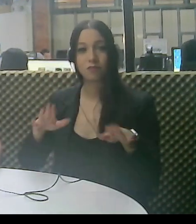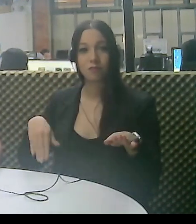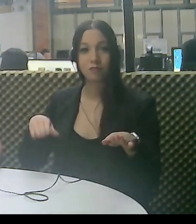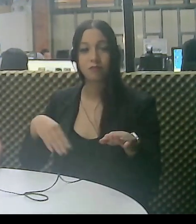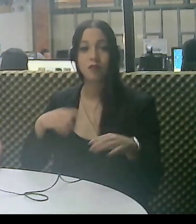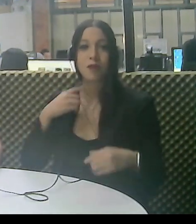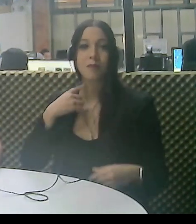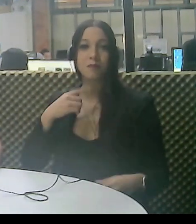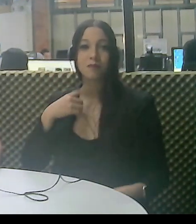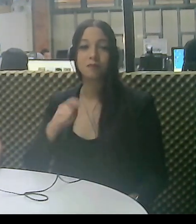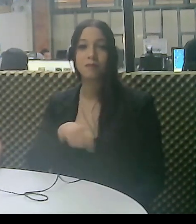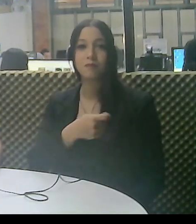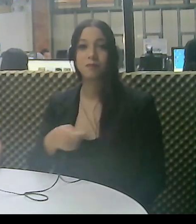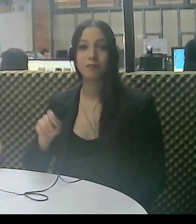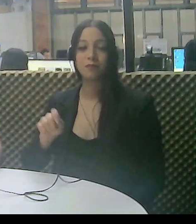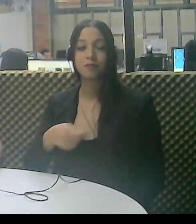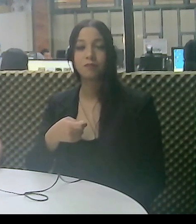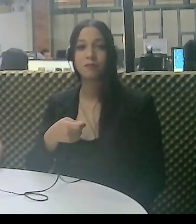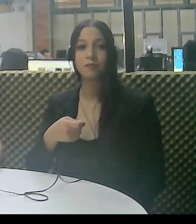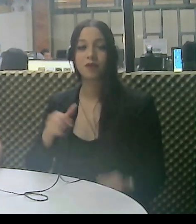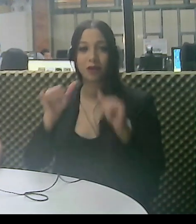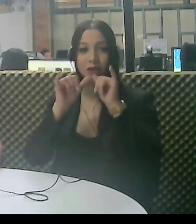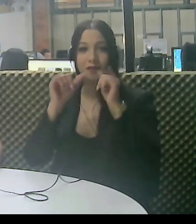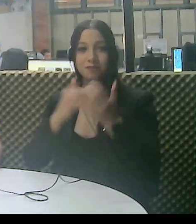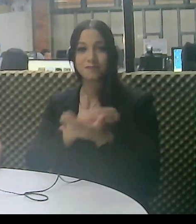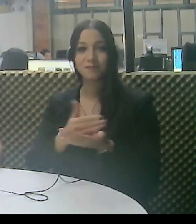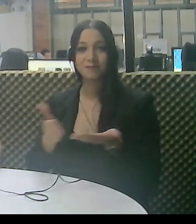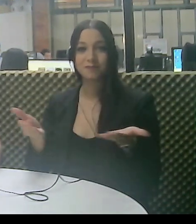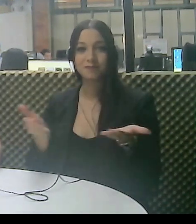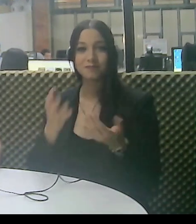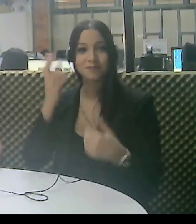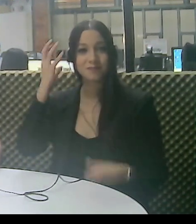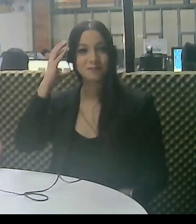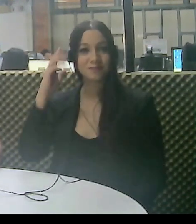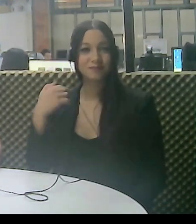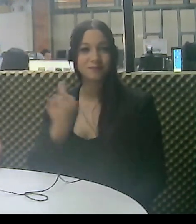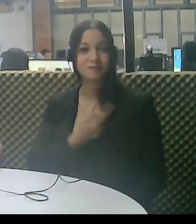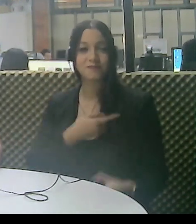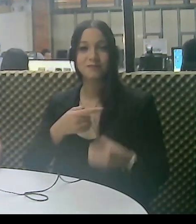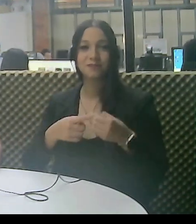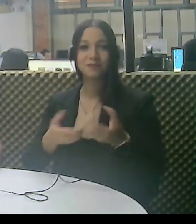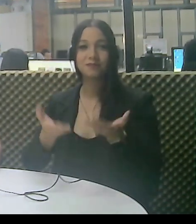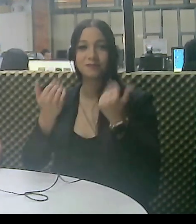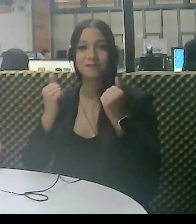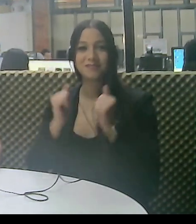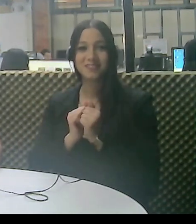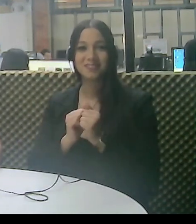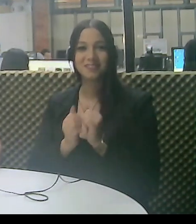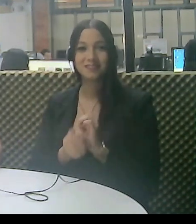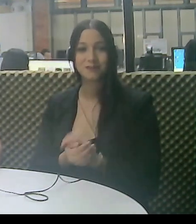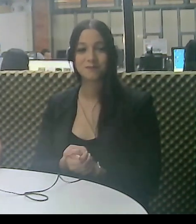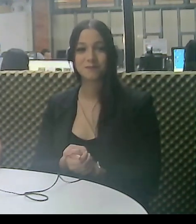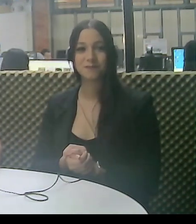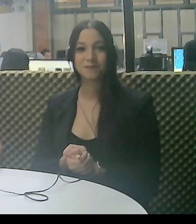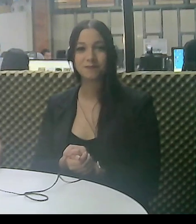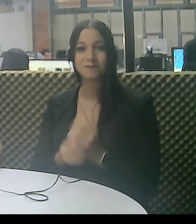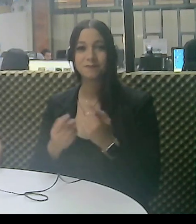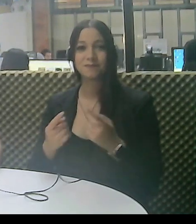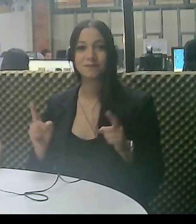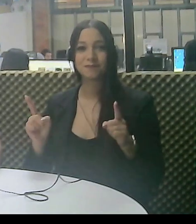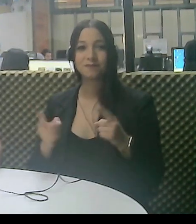Minas Tênis Clube. Essas e outras notícias a partir de agora na Rádio Nossa Cidade. Vem com a gente!